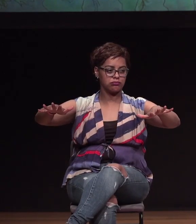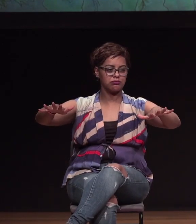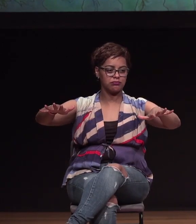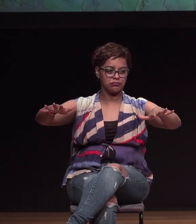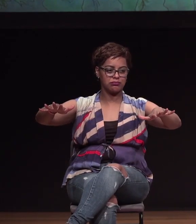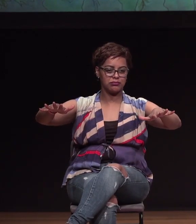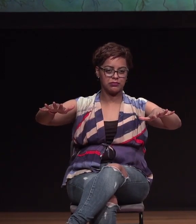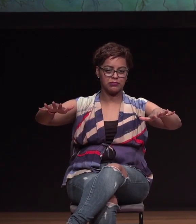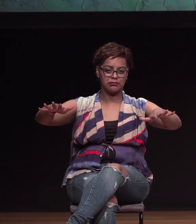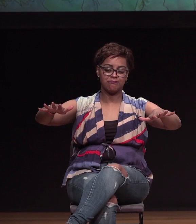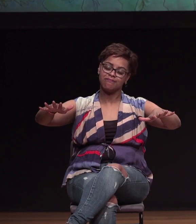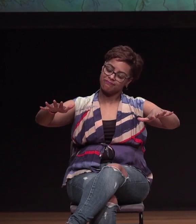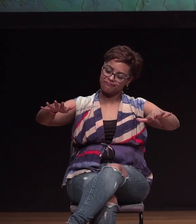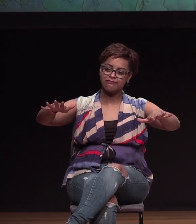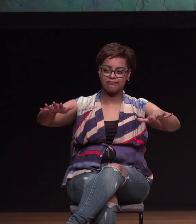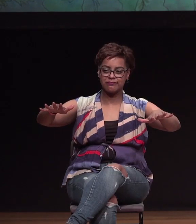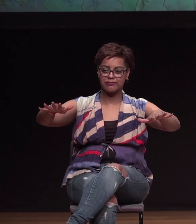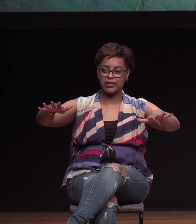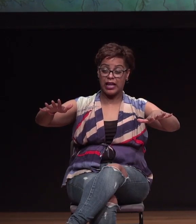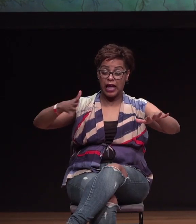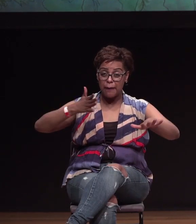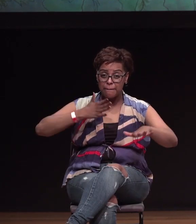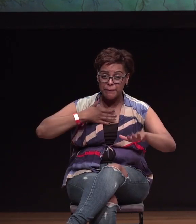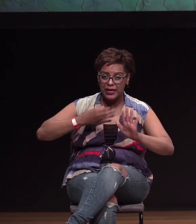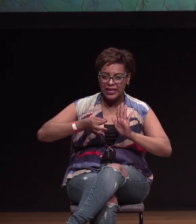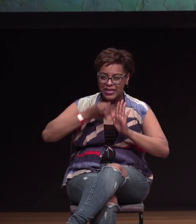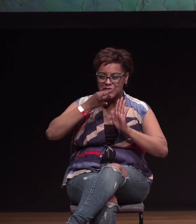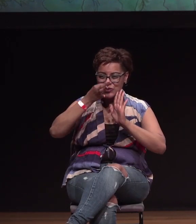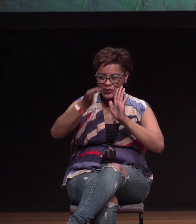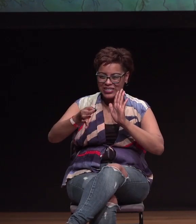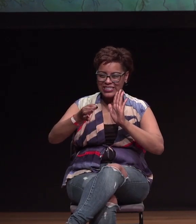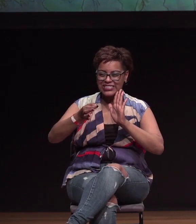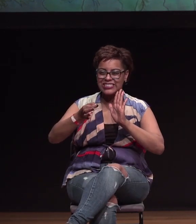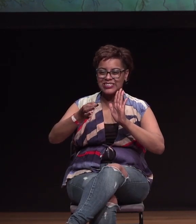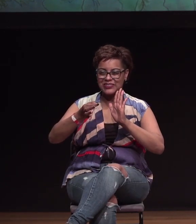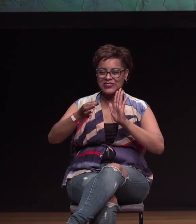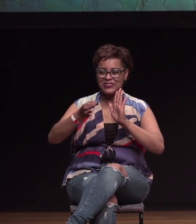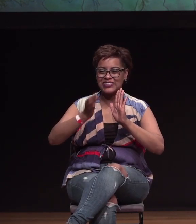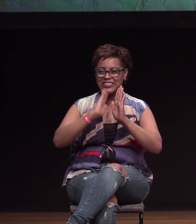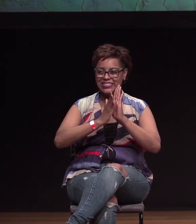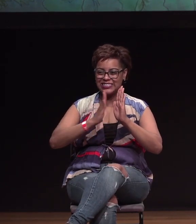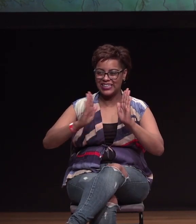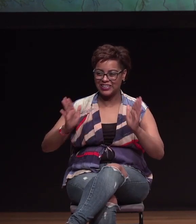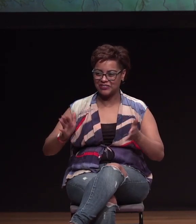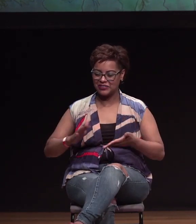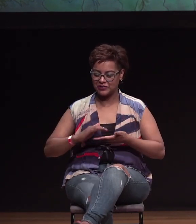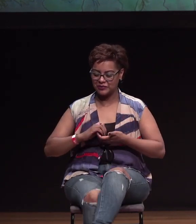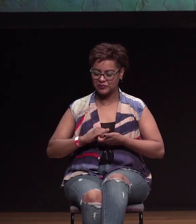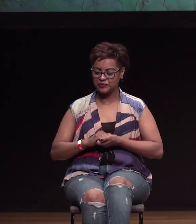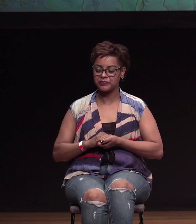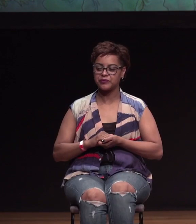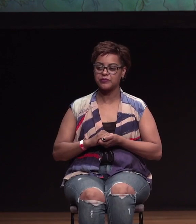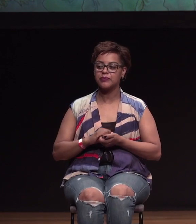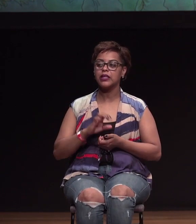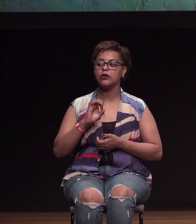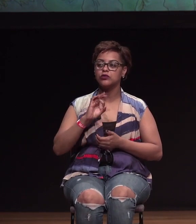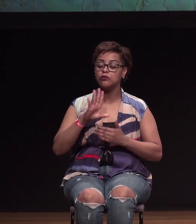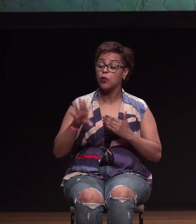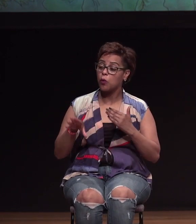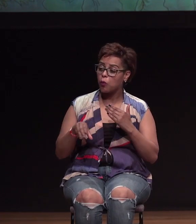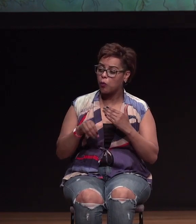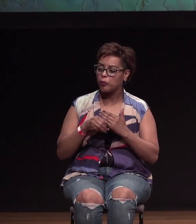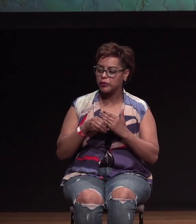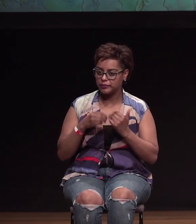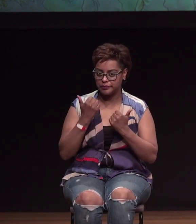Então, são essas sugestões assim de enxofre. Eu só vou complementar. Eu acho